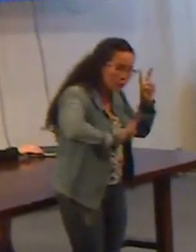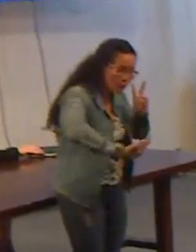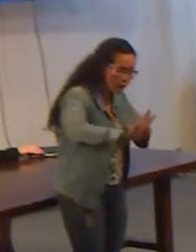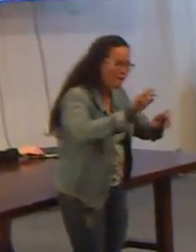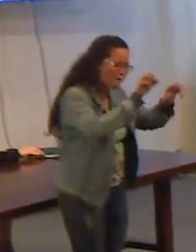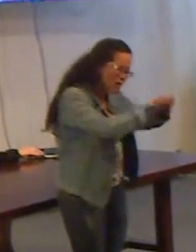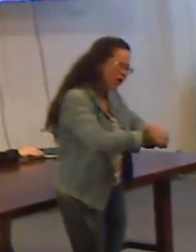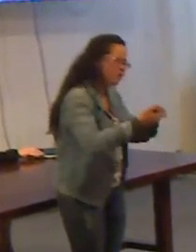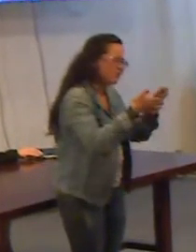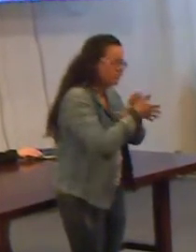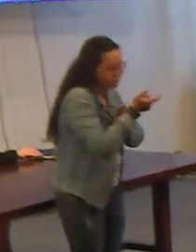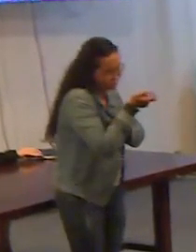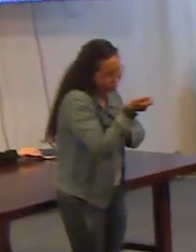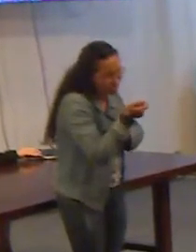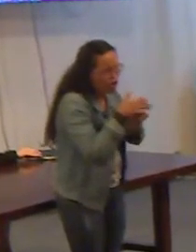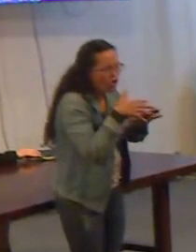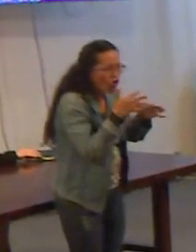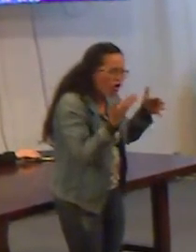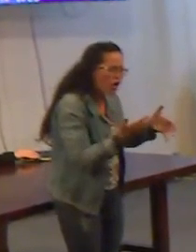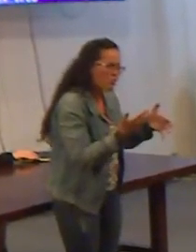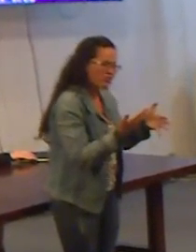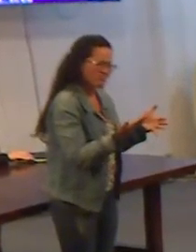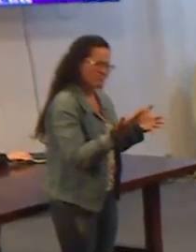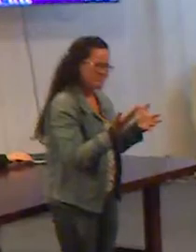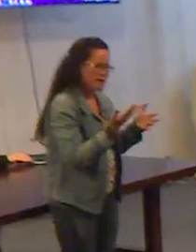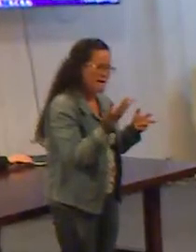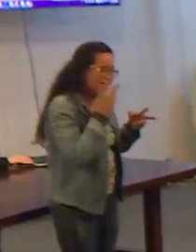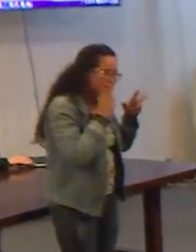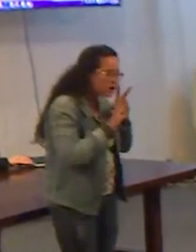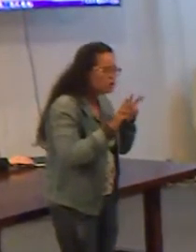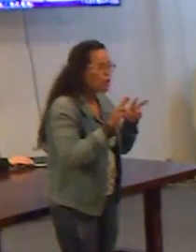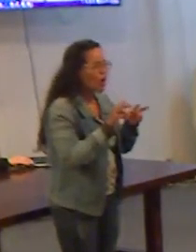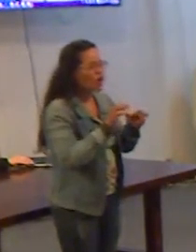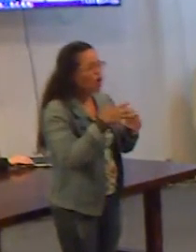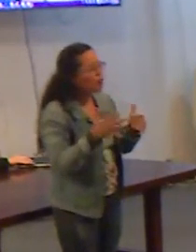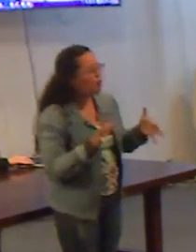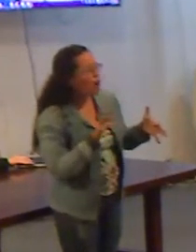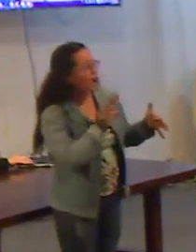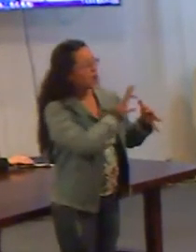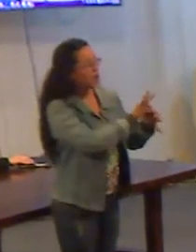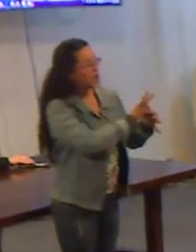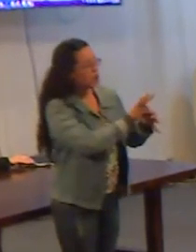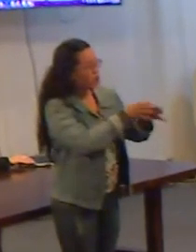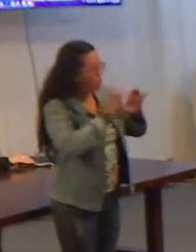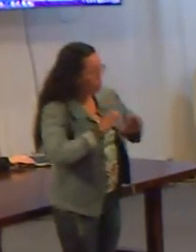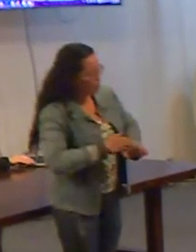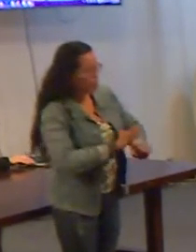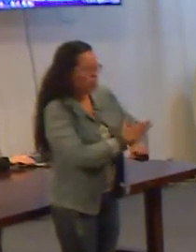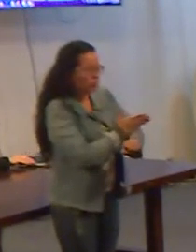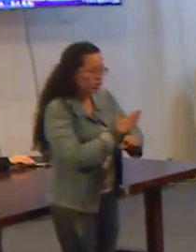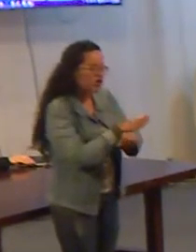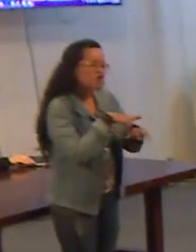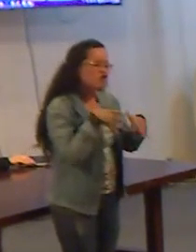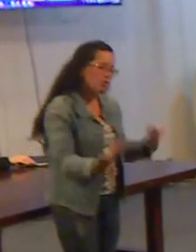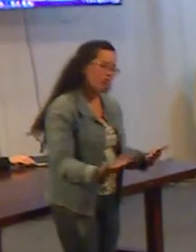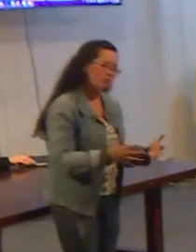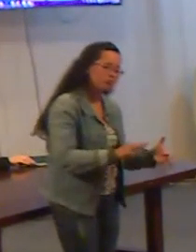podrían contar un poquito cómo articularon esos otros lenguajes, el corporal y lo musical, dentro de la propuesta?